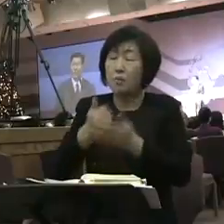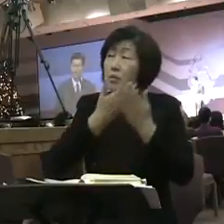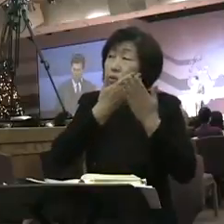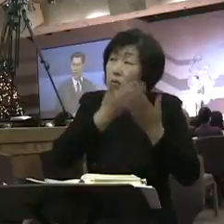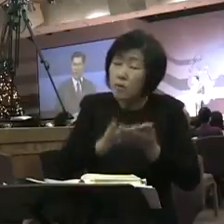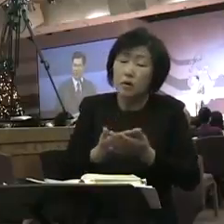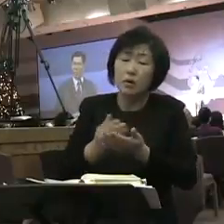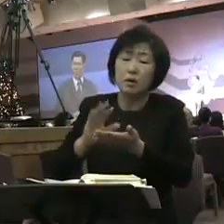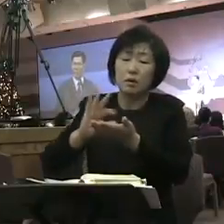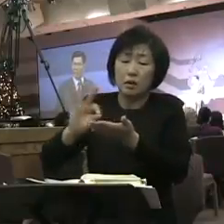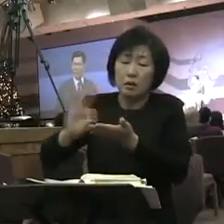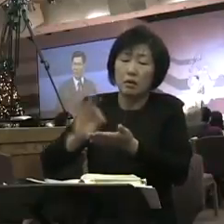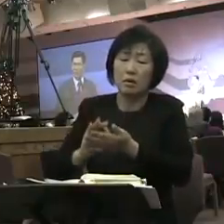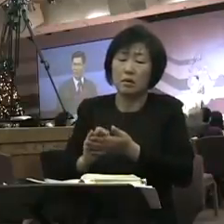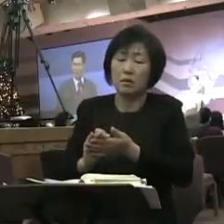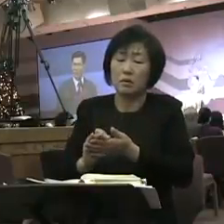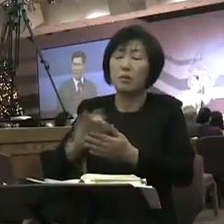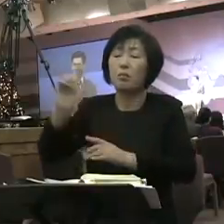있는 모습이 되어야만 합니다.